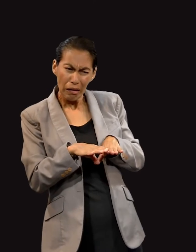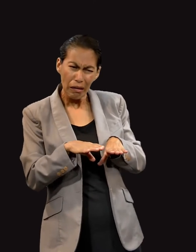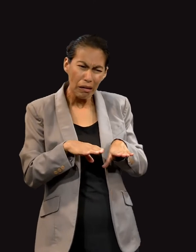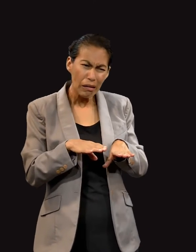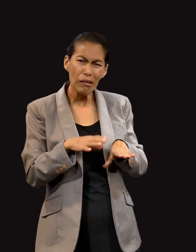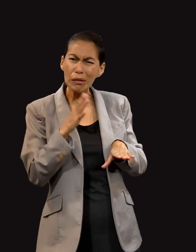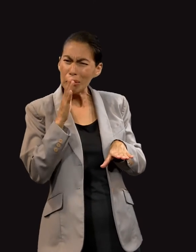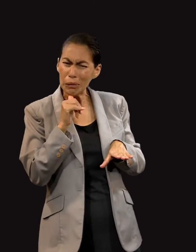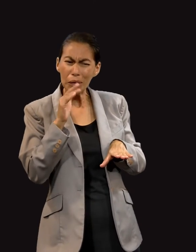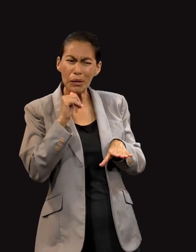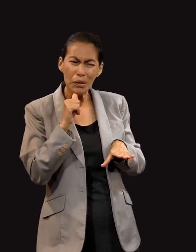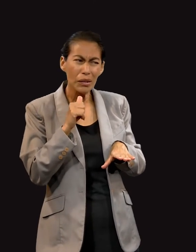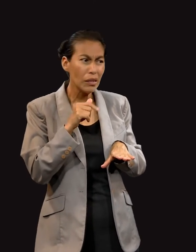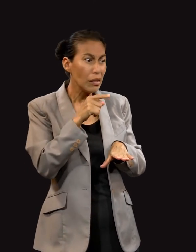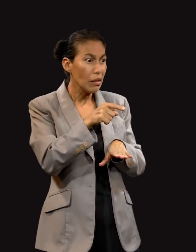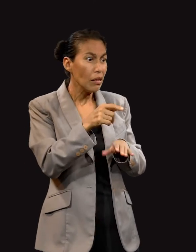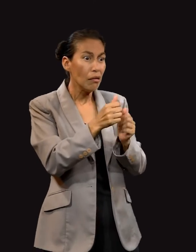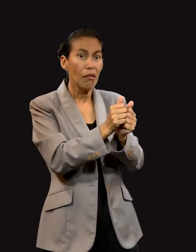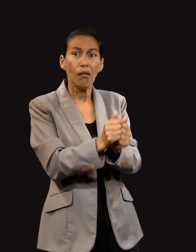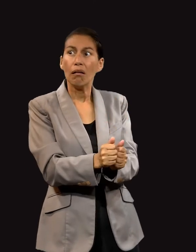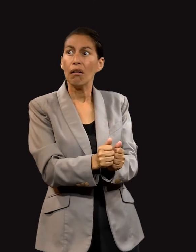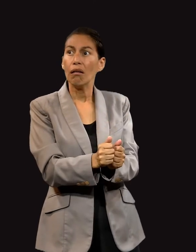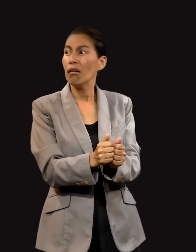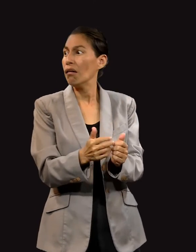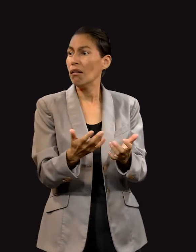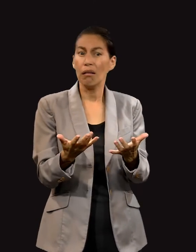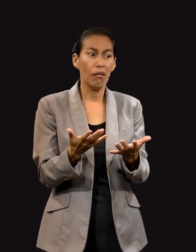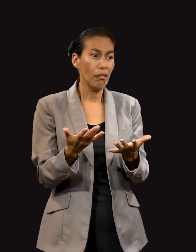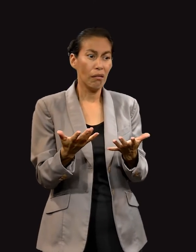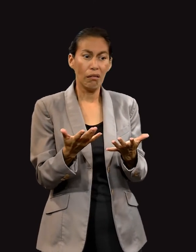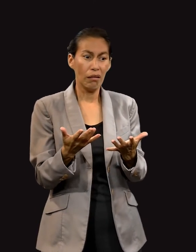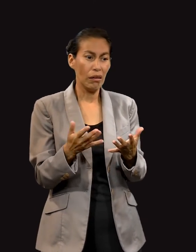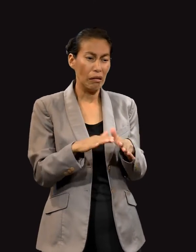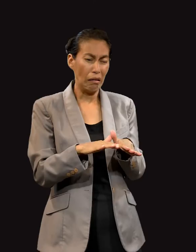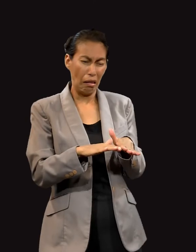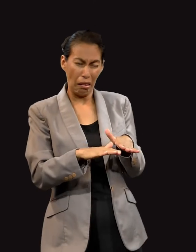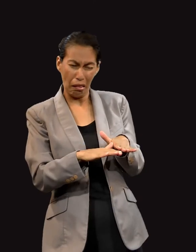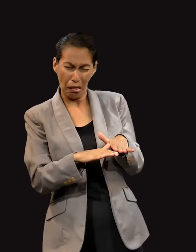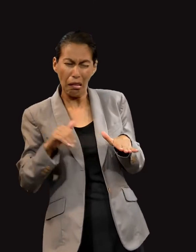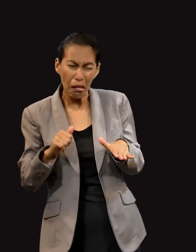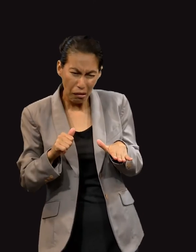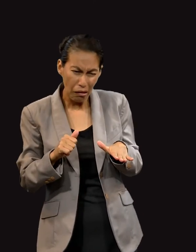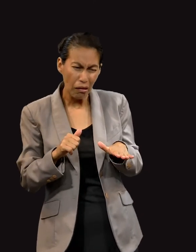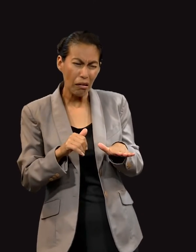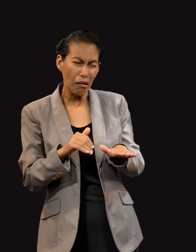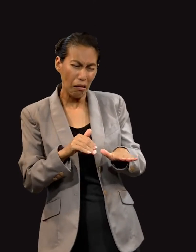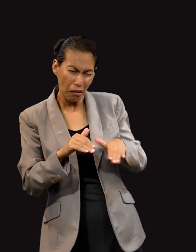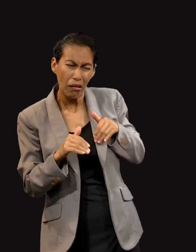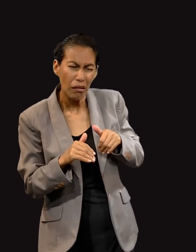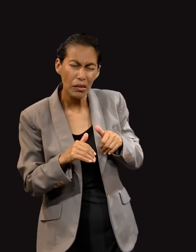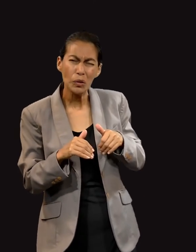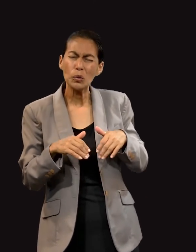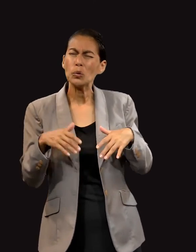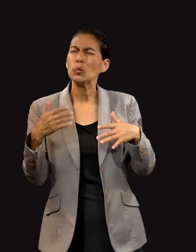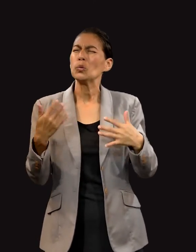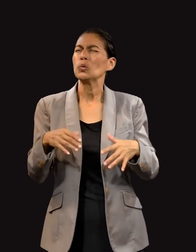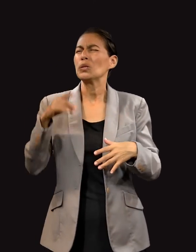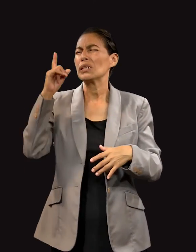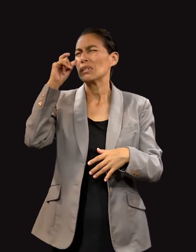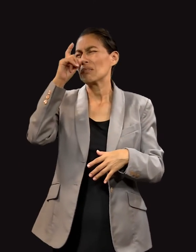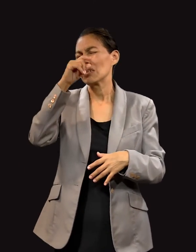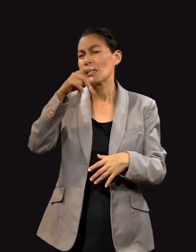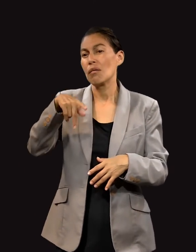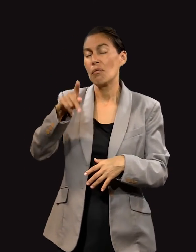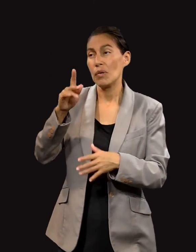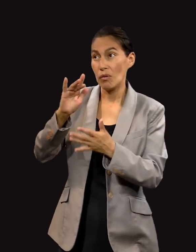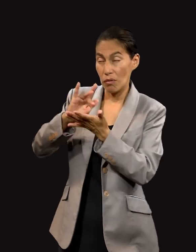Entonces, en algún momento quise sacarlo y no podía, él tampoco se mueve. Y finalmente logré jalarlo, pero pues